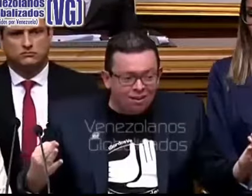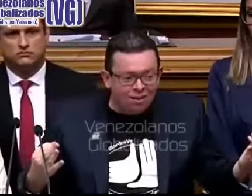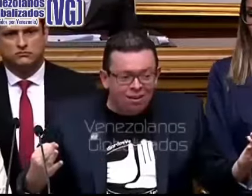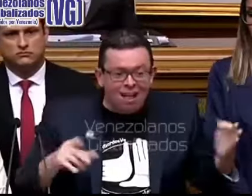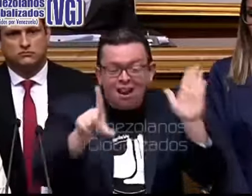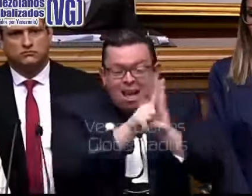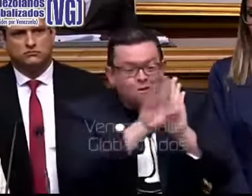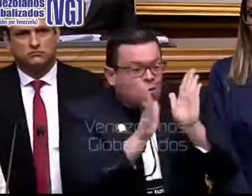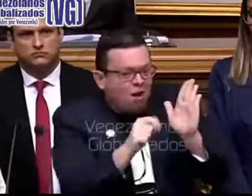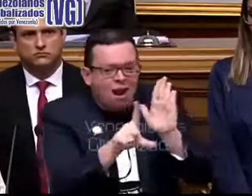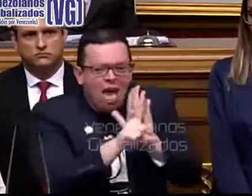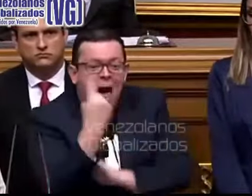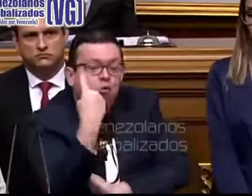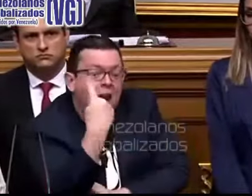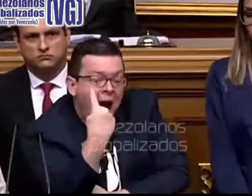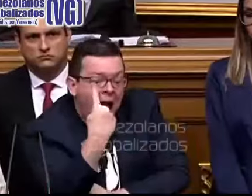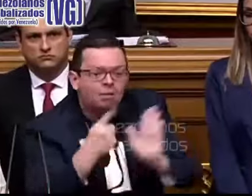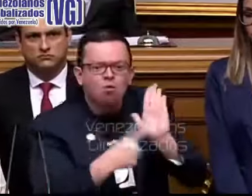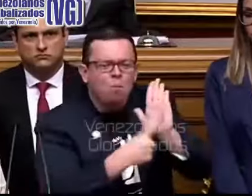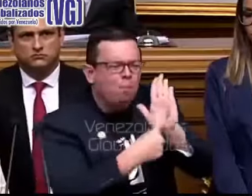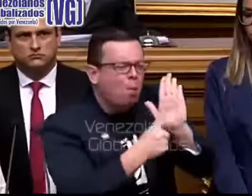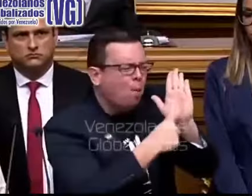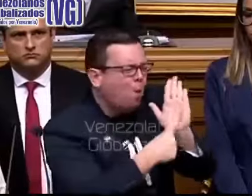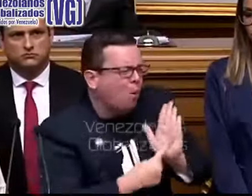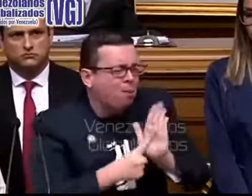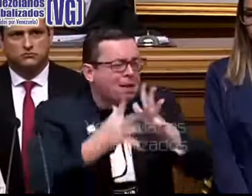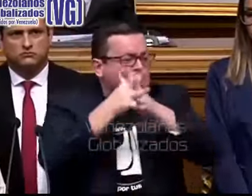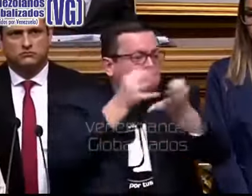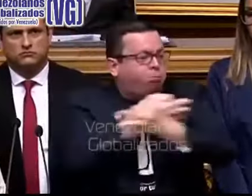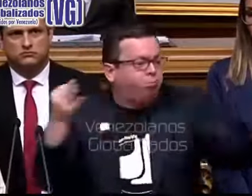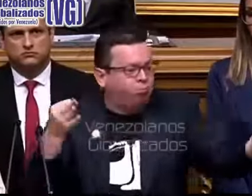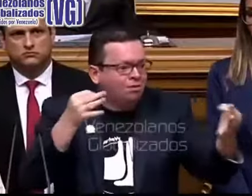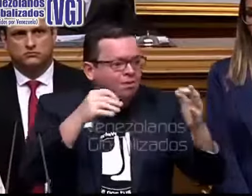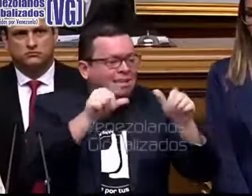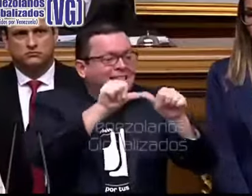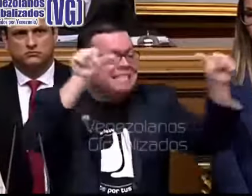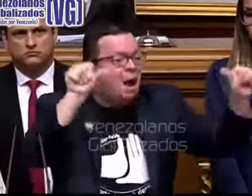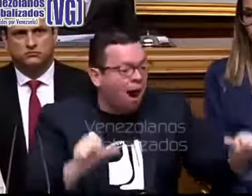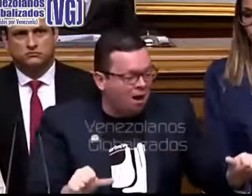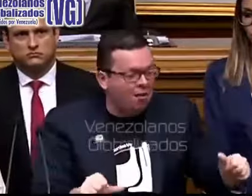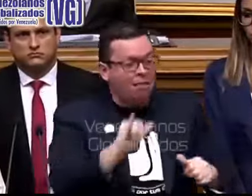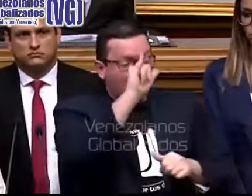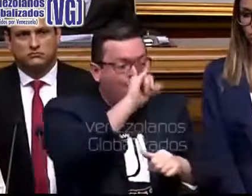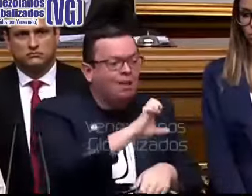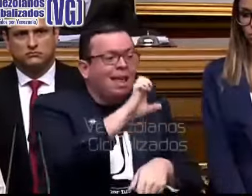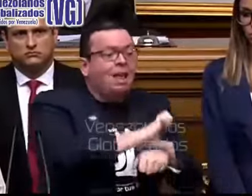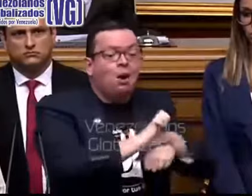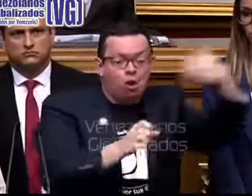perfecta. Su Constitución no la establece. Y solamente tienen una ley para atención a personas con discapacidad. Pero el sistema